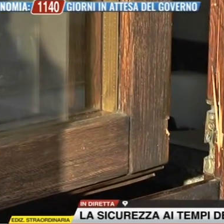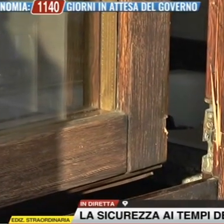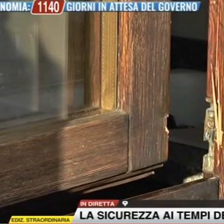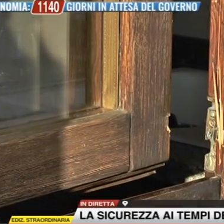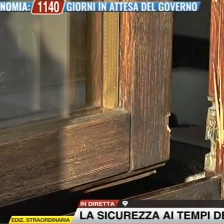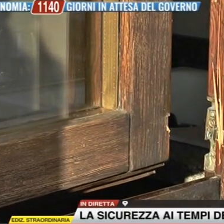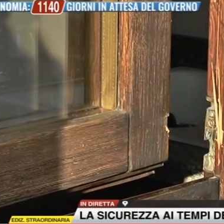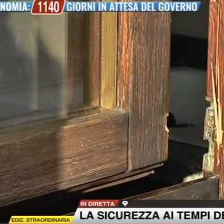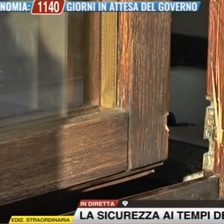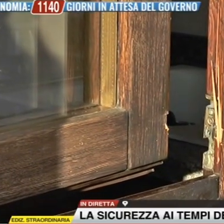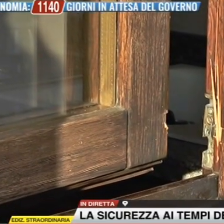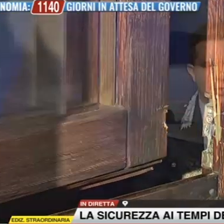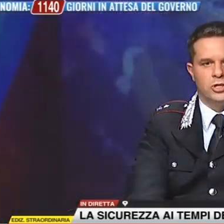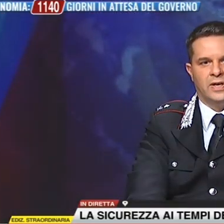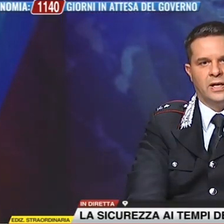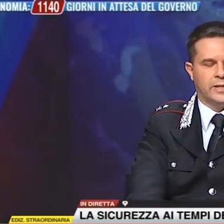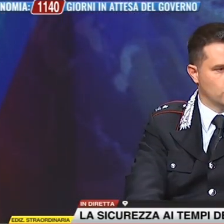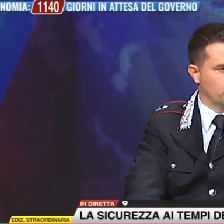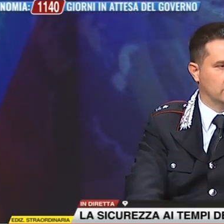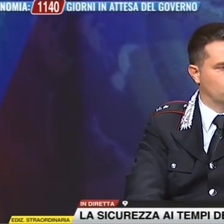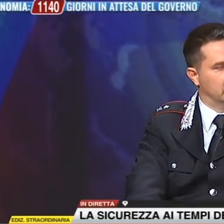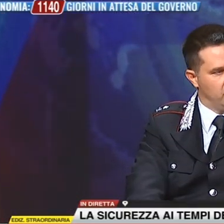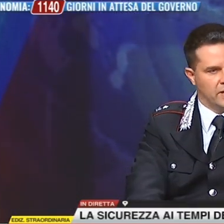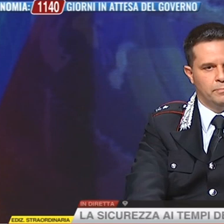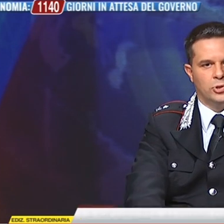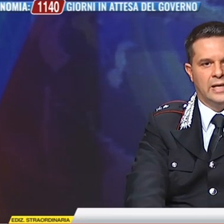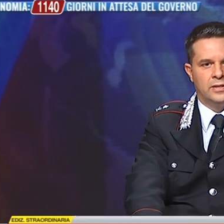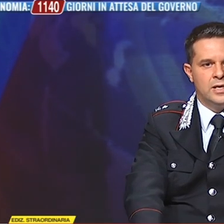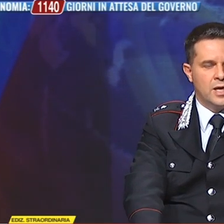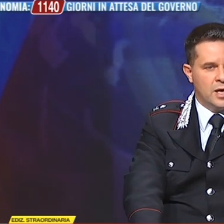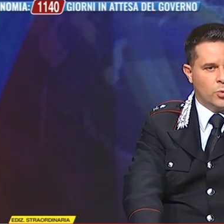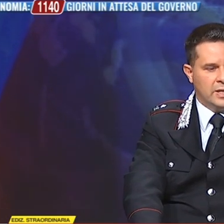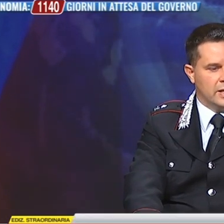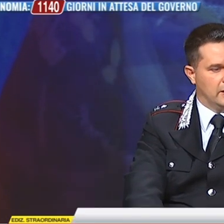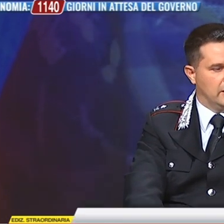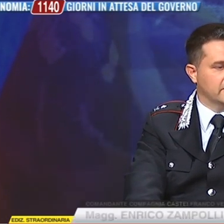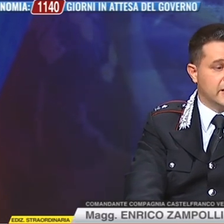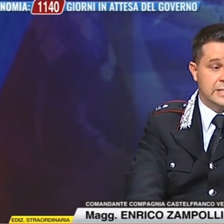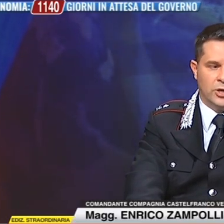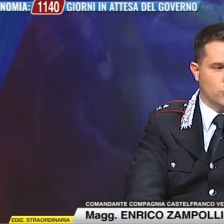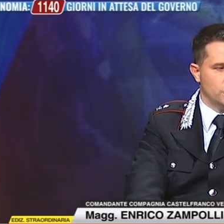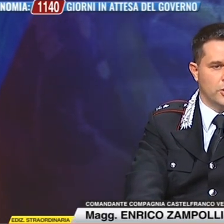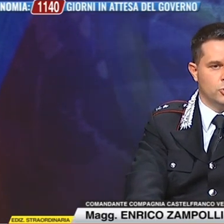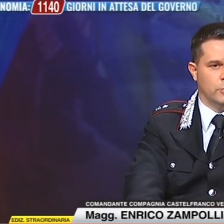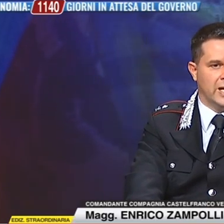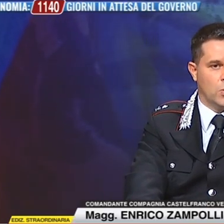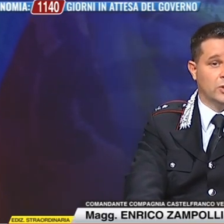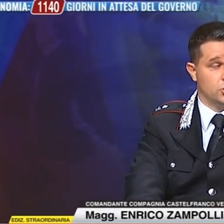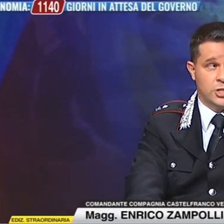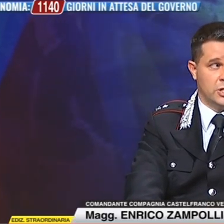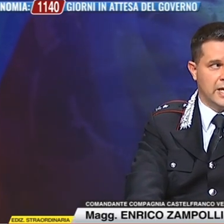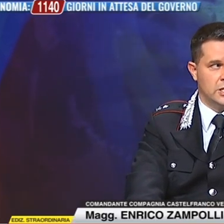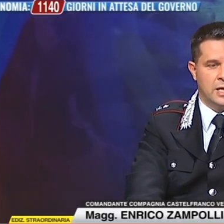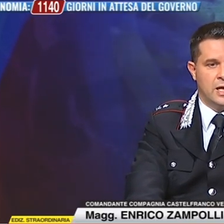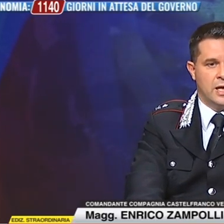furto in abitazione, con una pena piuttosto severa e degli strumenti normativi anche importanti. Quindi l'indicazione, il consiglio che possiamo dare quando